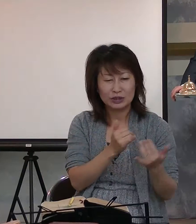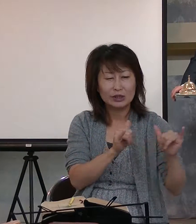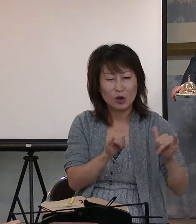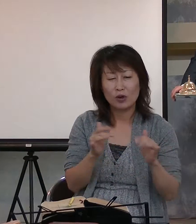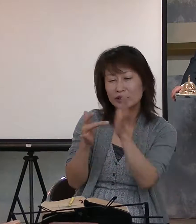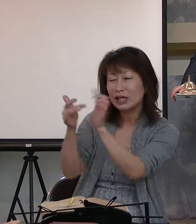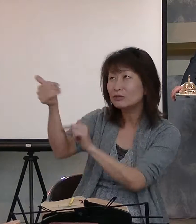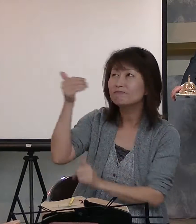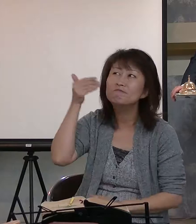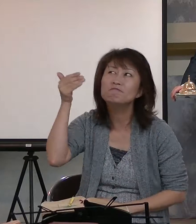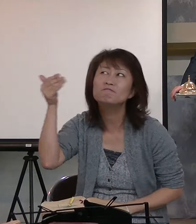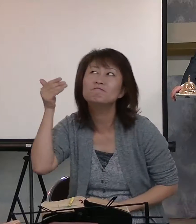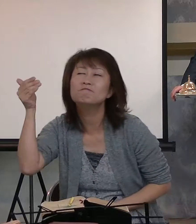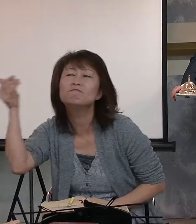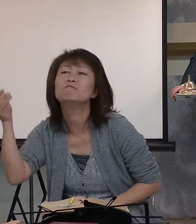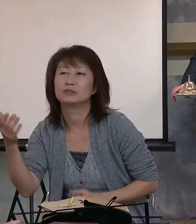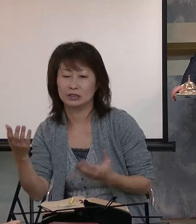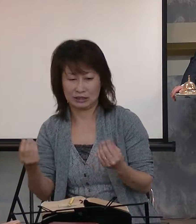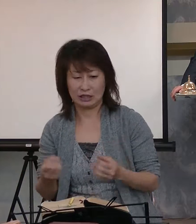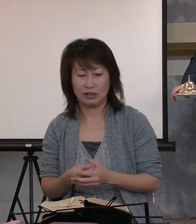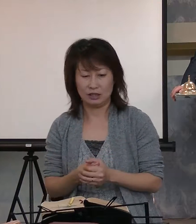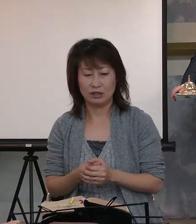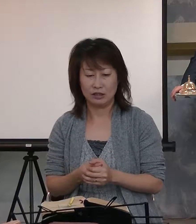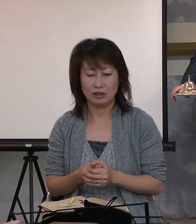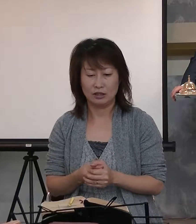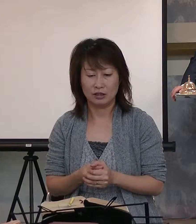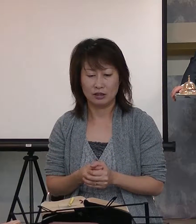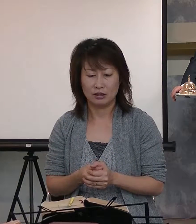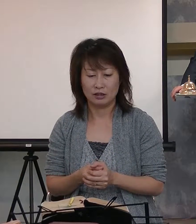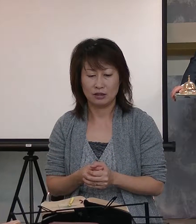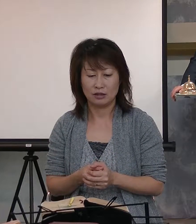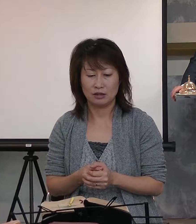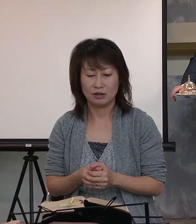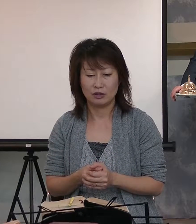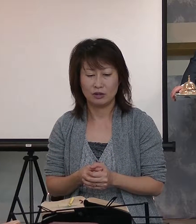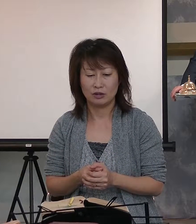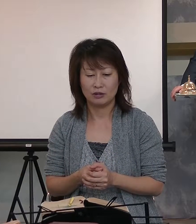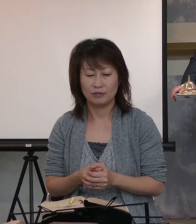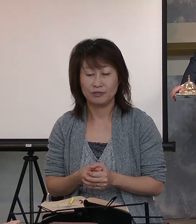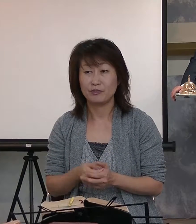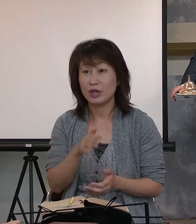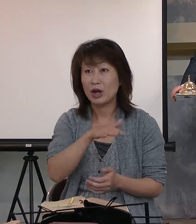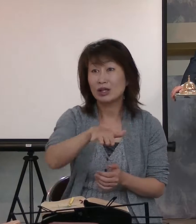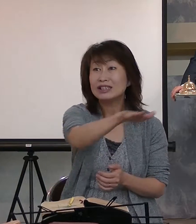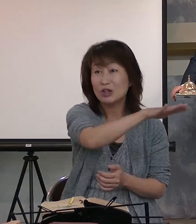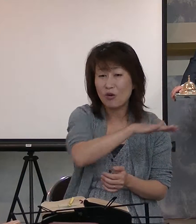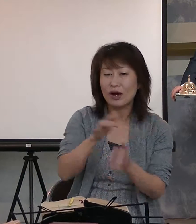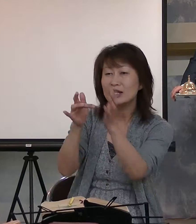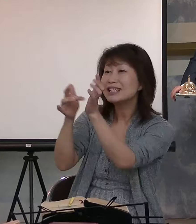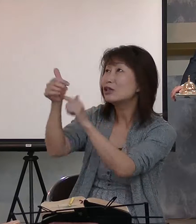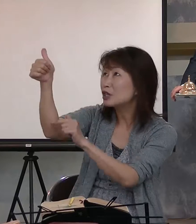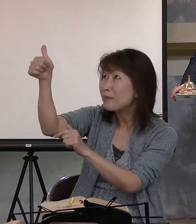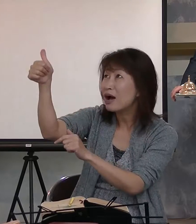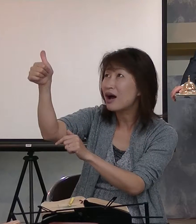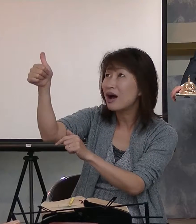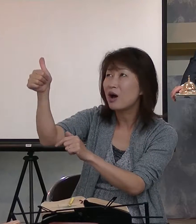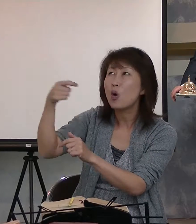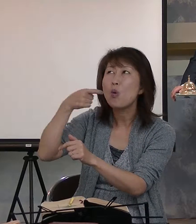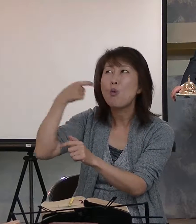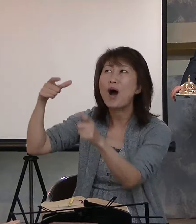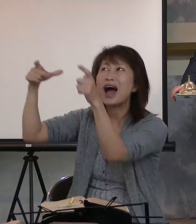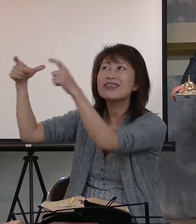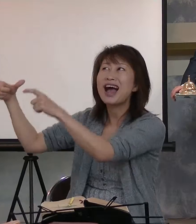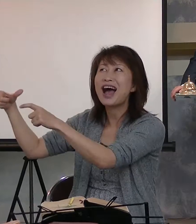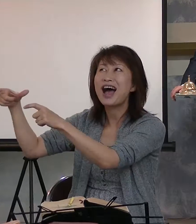した。彼らはイエス・キリストを穴に落ちさせるためにこの巧妙